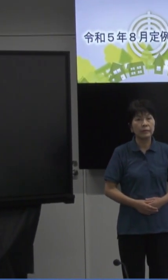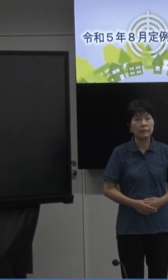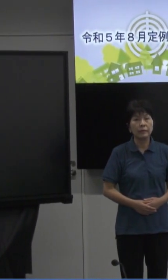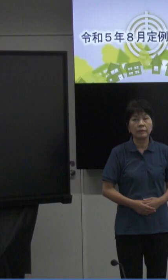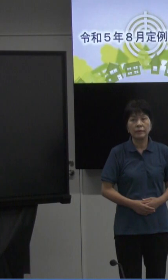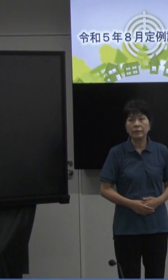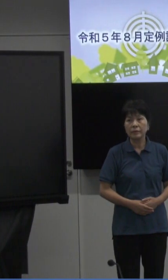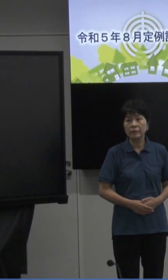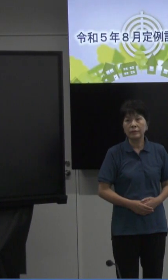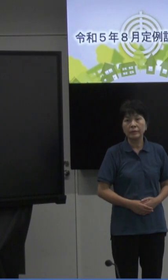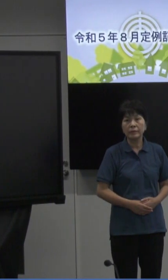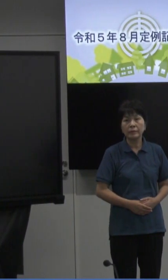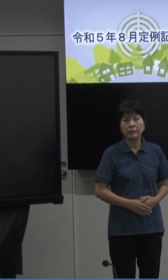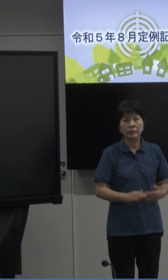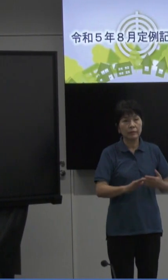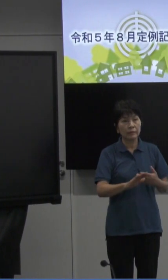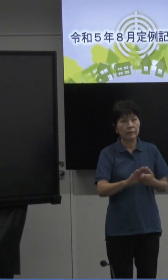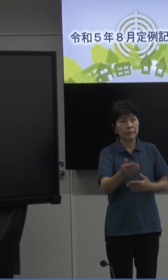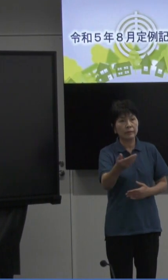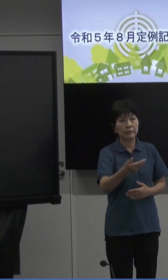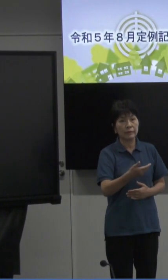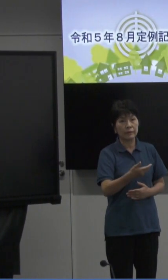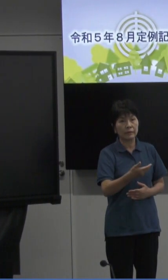他にございませんか。